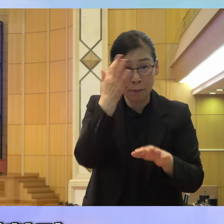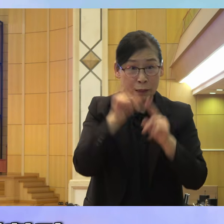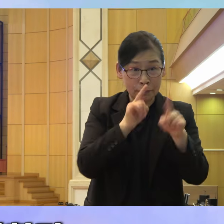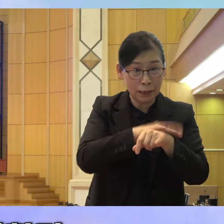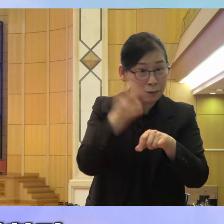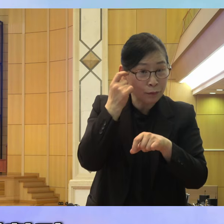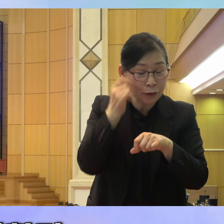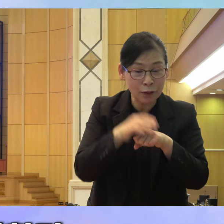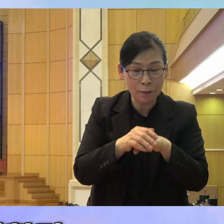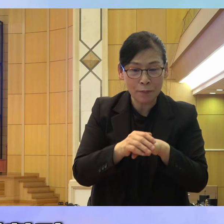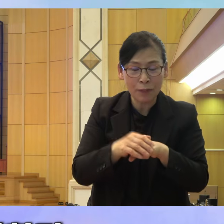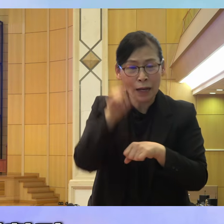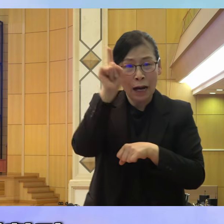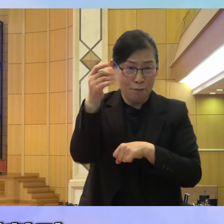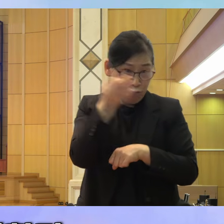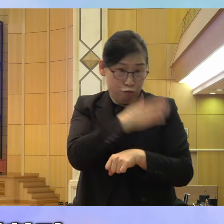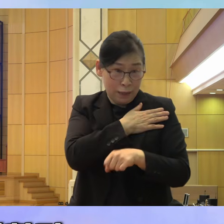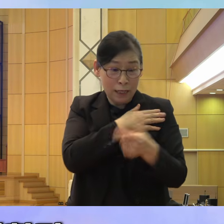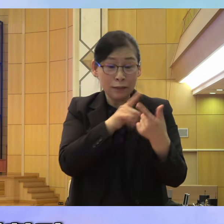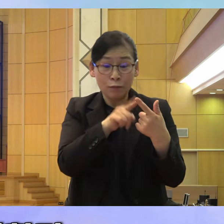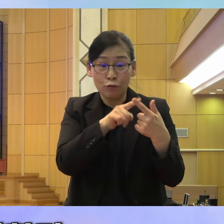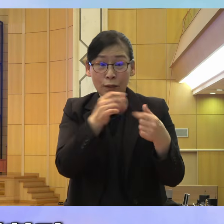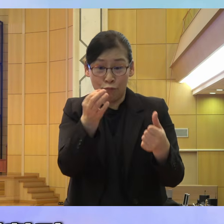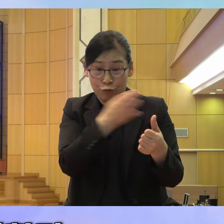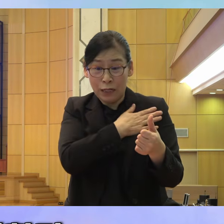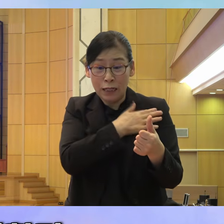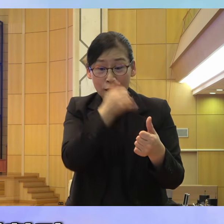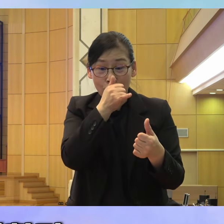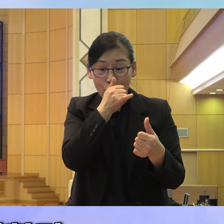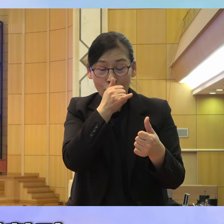들으세요. 한 부자가 있다 그랬어요.